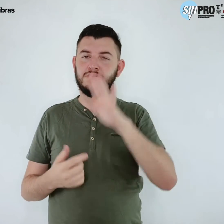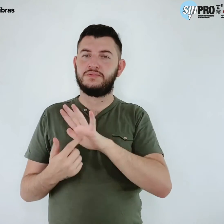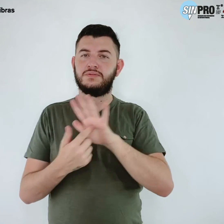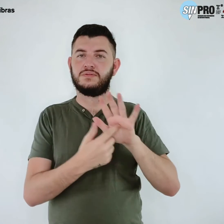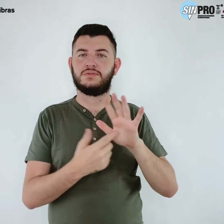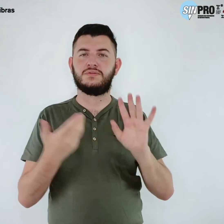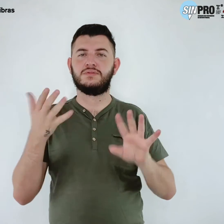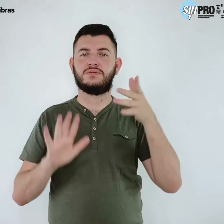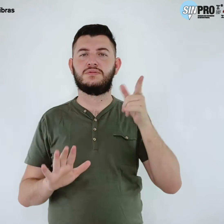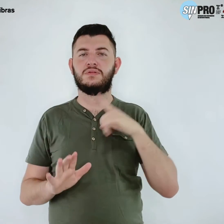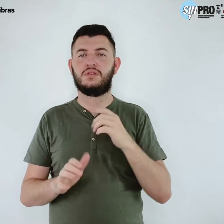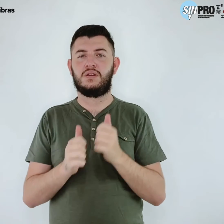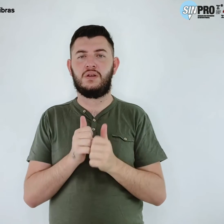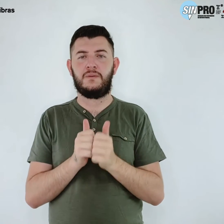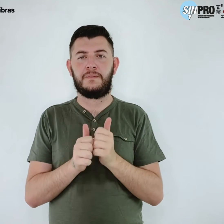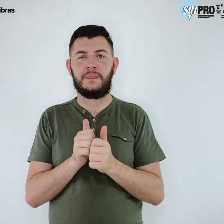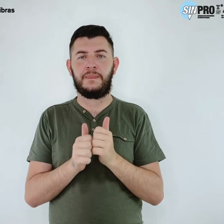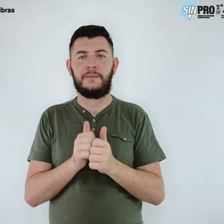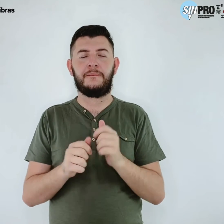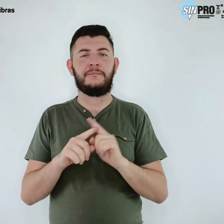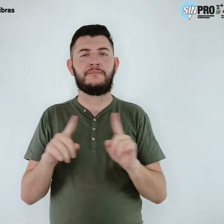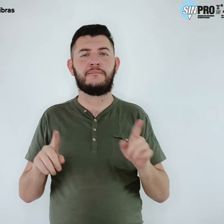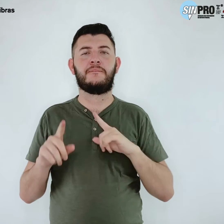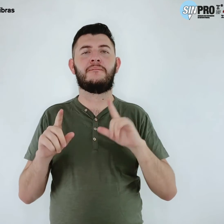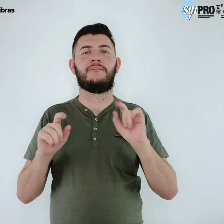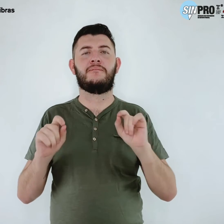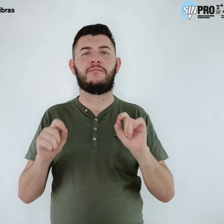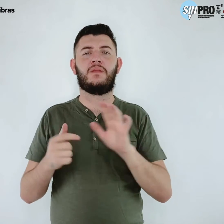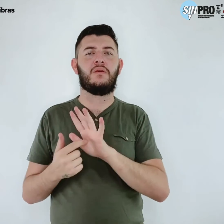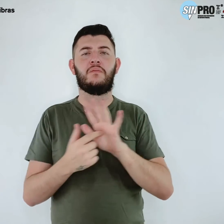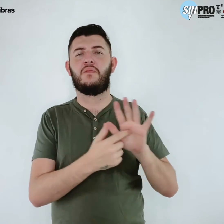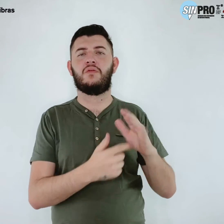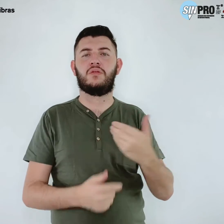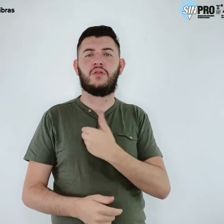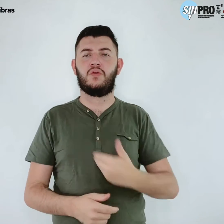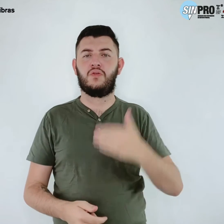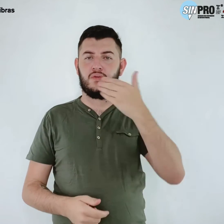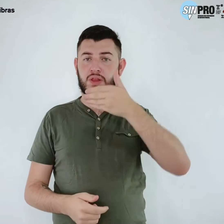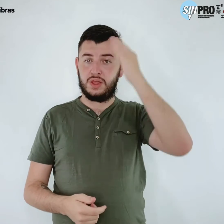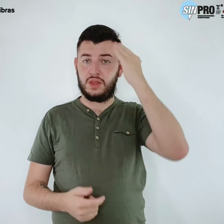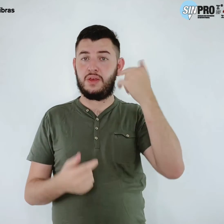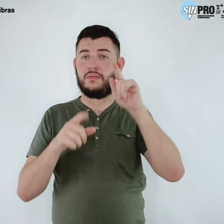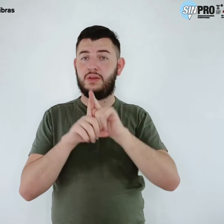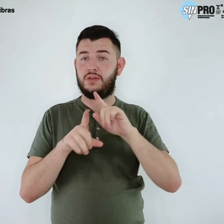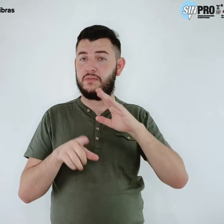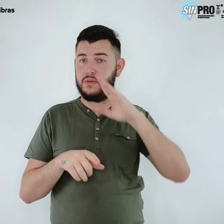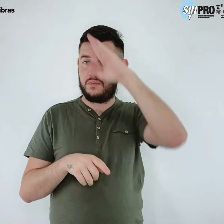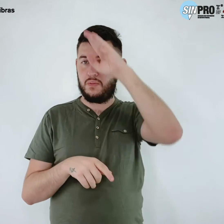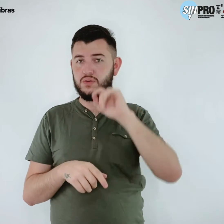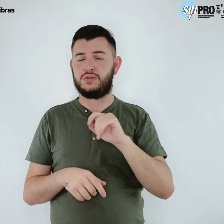embora mostre a situação do arroz, a imagem mostra como os governos Temer e